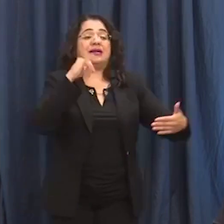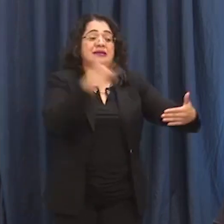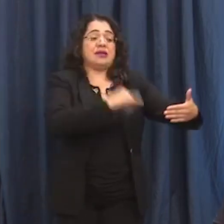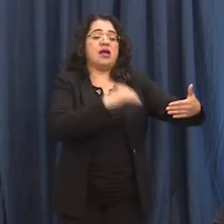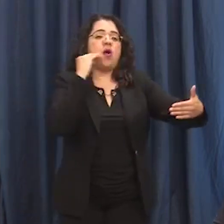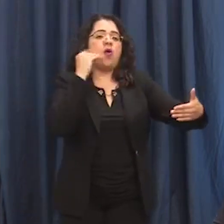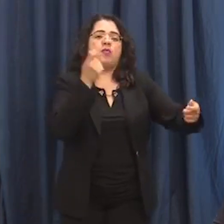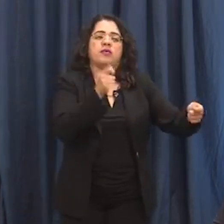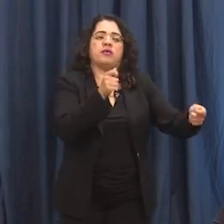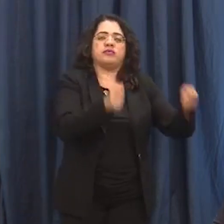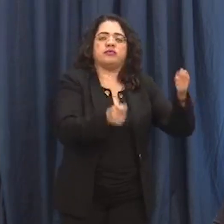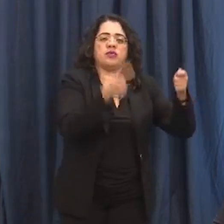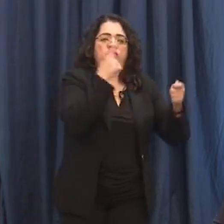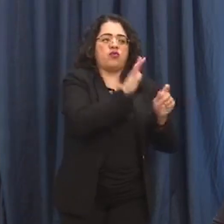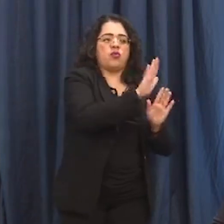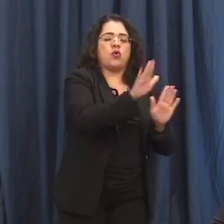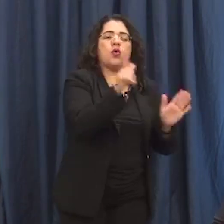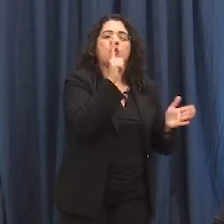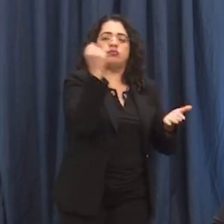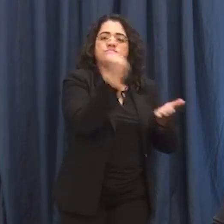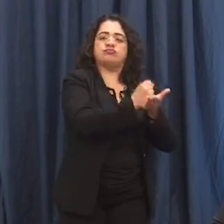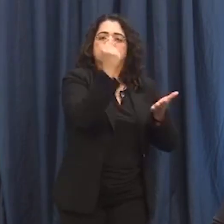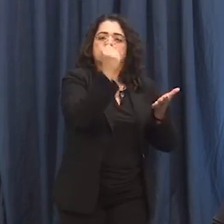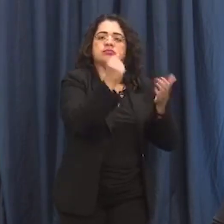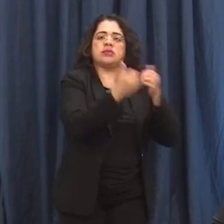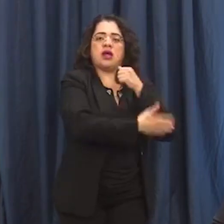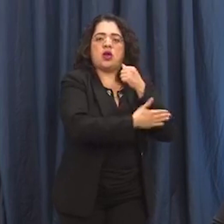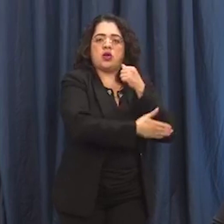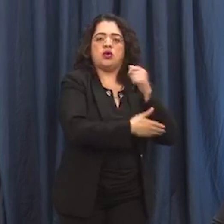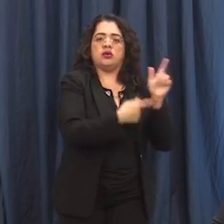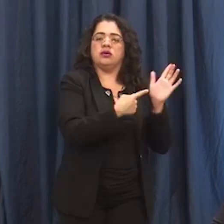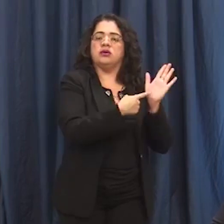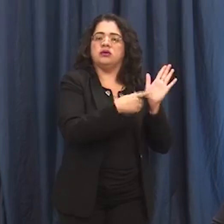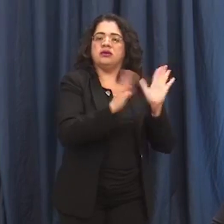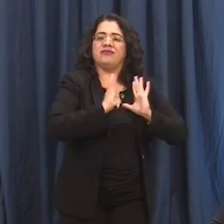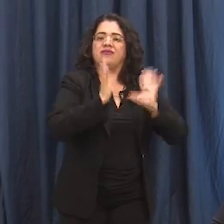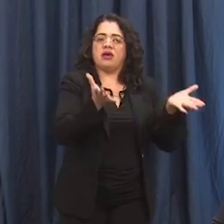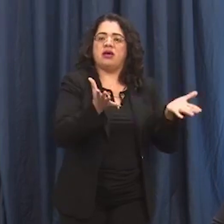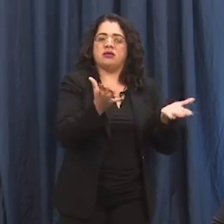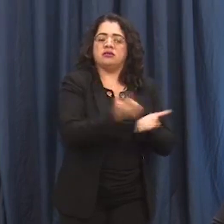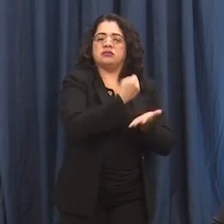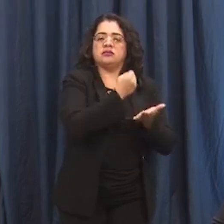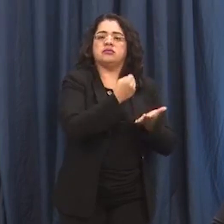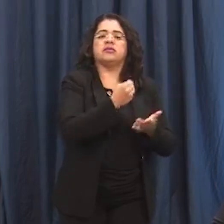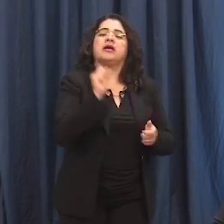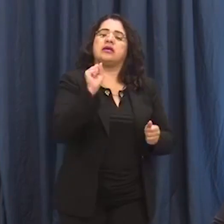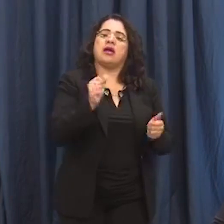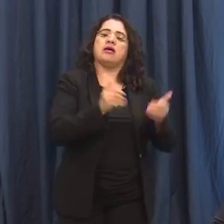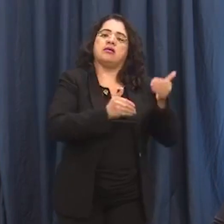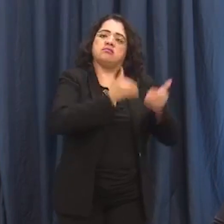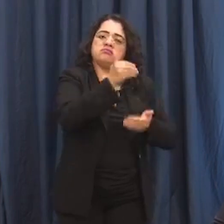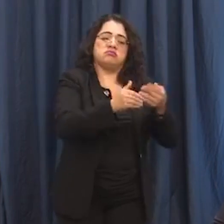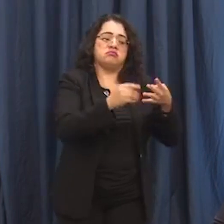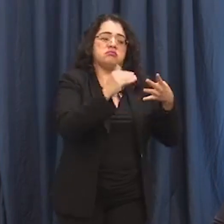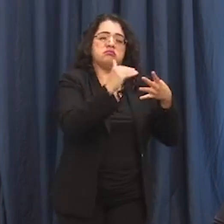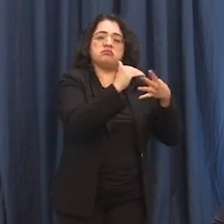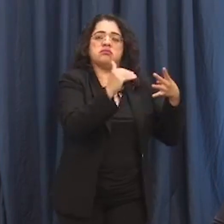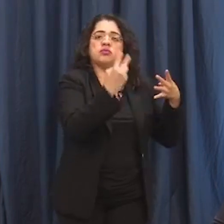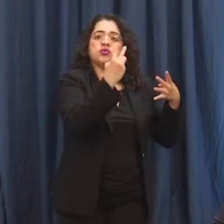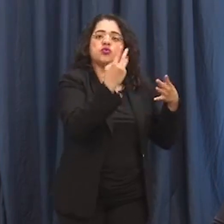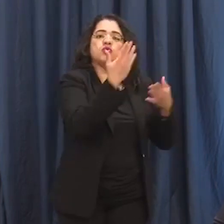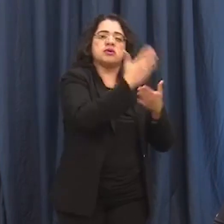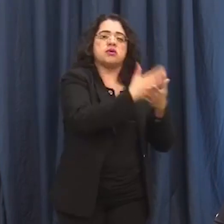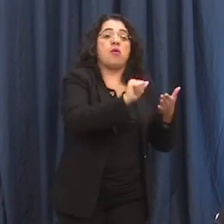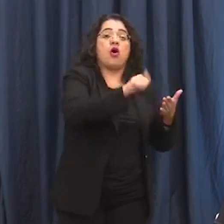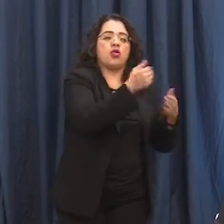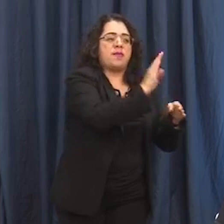metódicamente a través de la apertura aún más. Los condados con certificación de variancia pueden progresar para abrir estos sectores más